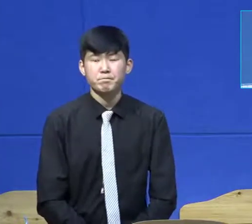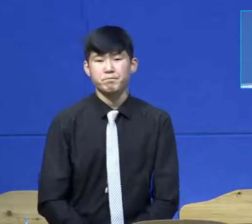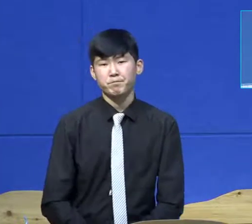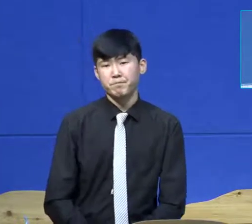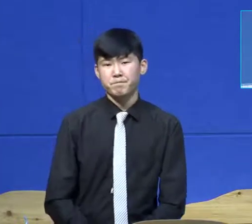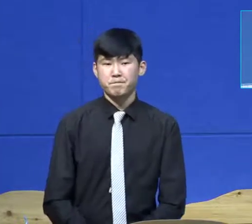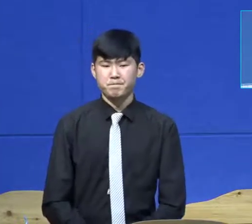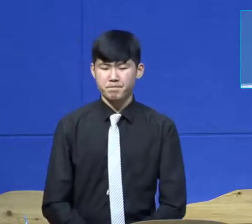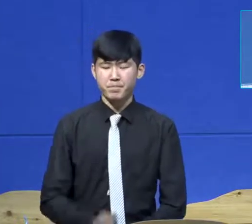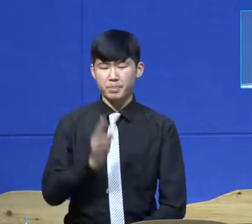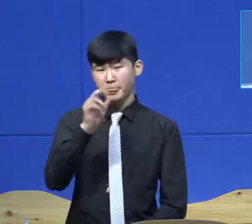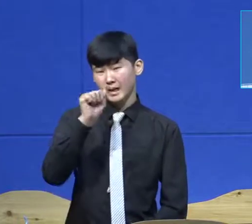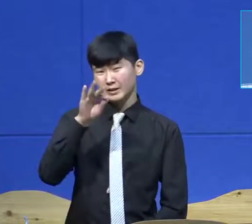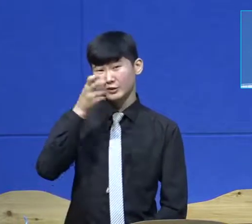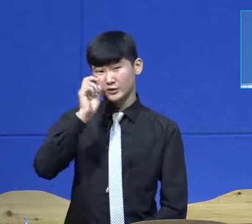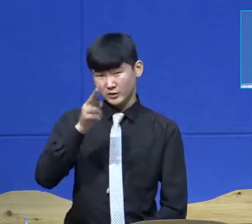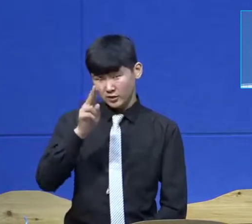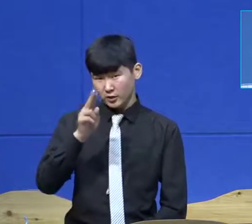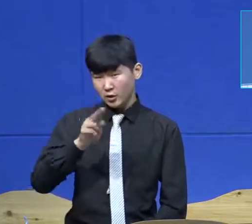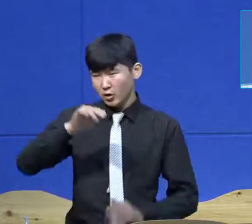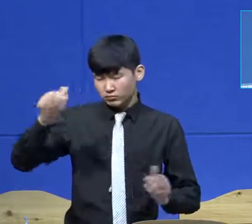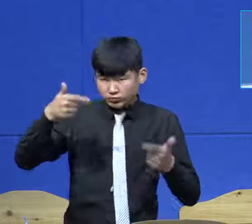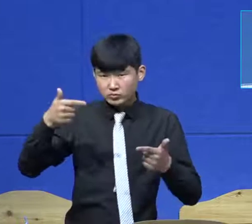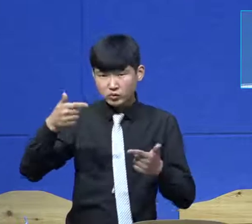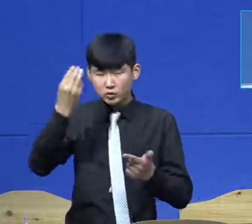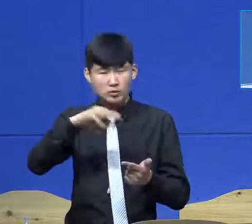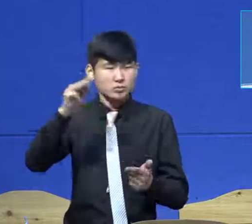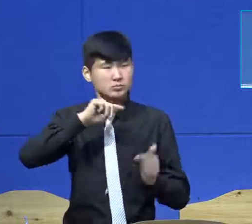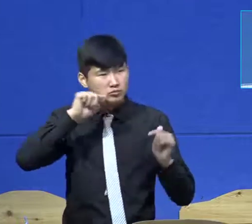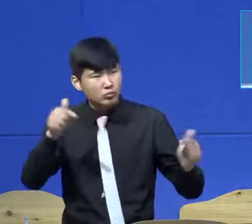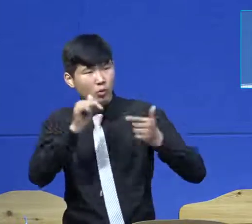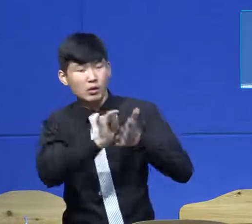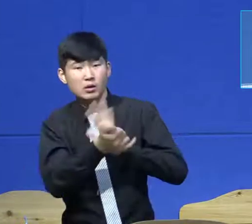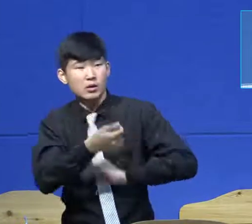Католикийг өмнөөс бүр эсэргүүцээ төв тодорхой албаасаар мэдэгдэж байгаа. Энэ бол